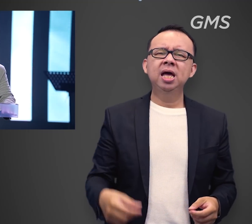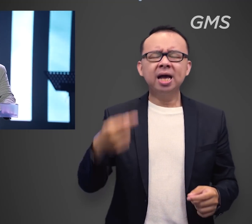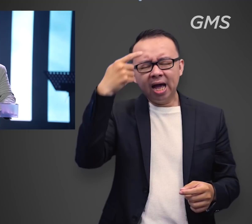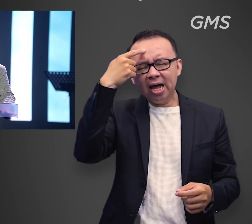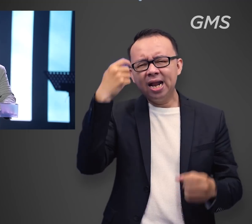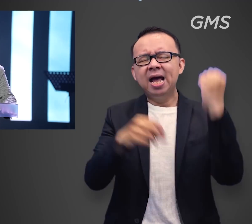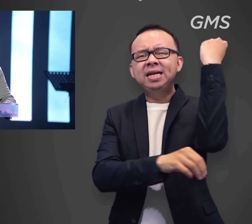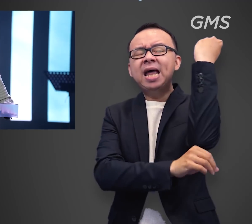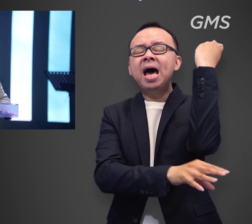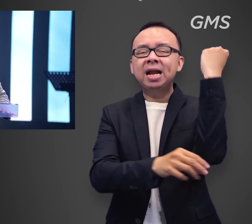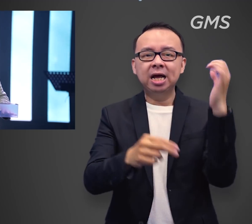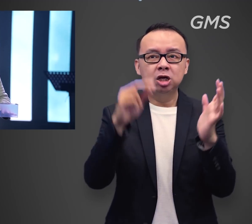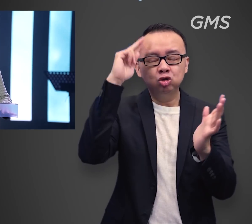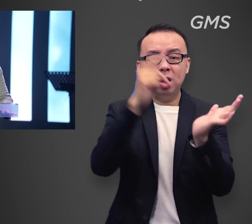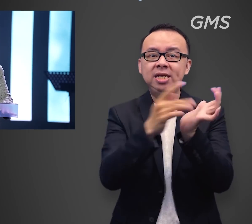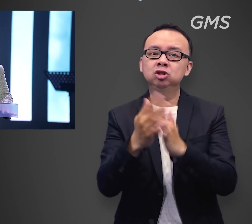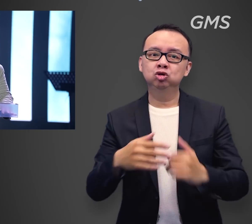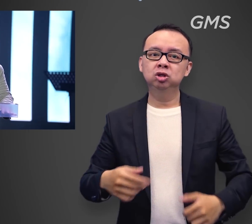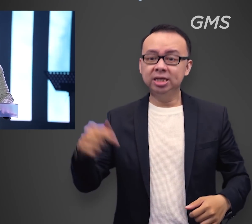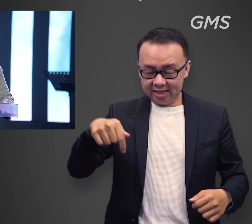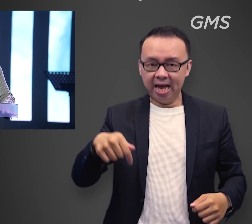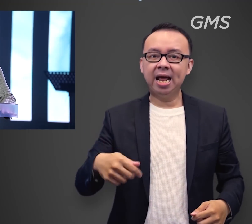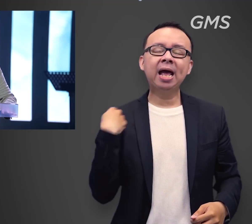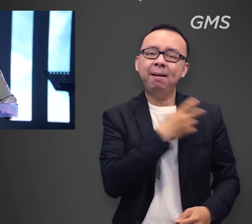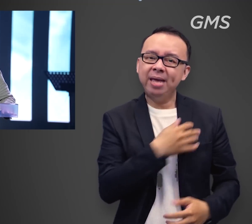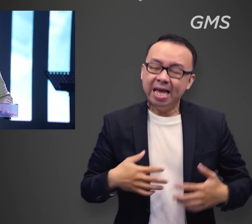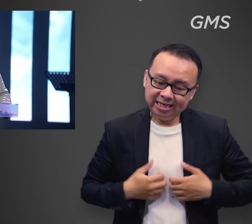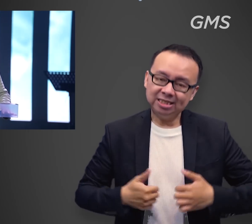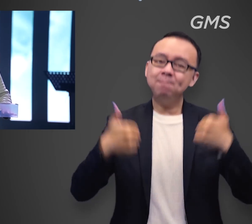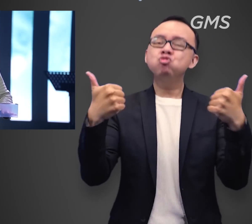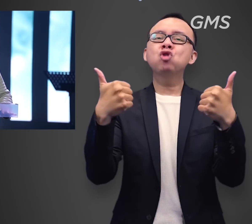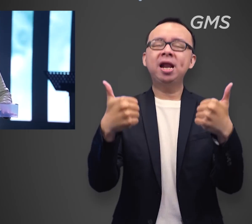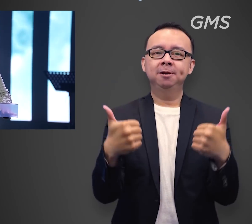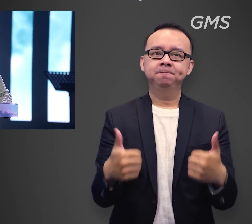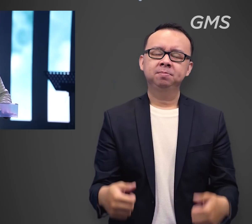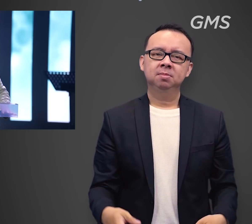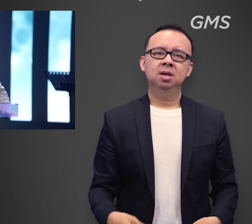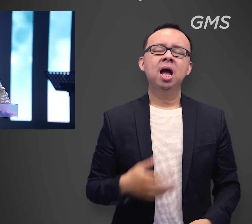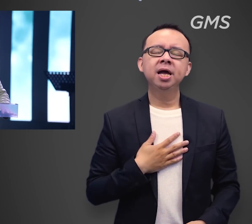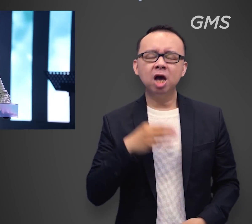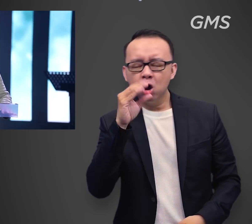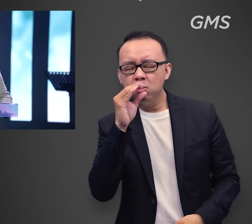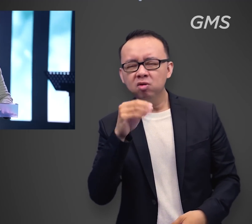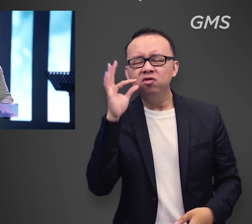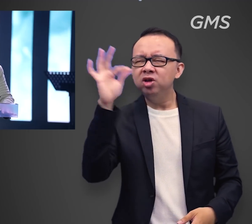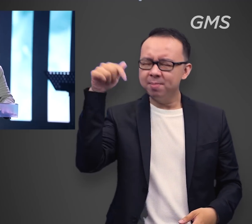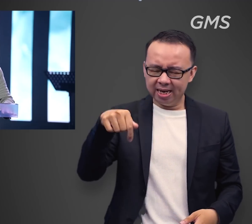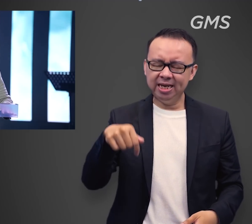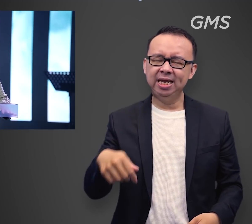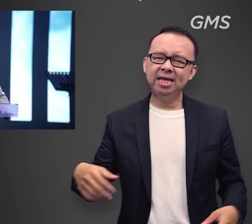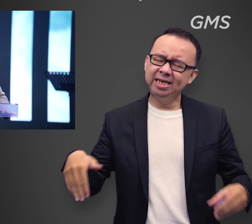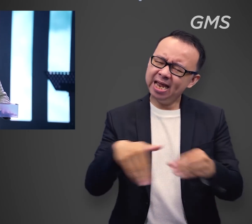Tuhan Yesus, hari ini kami disembuhkan. Aku memperkatakan firman ini dengan iman di dalam nama Yesus.